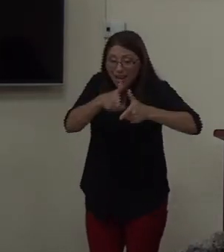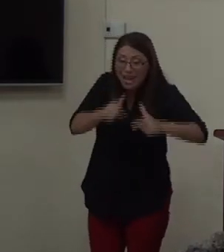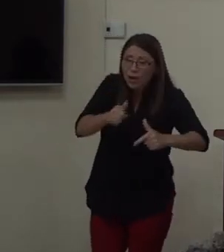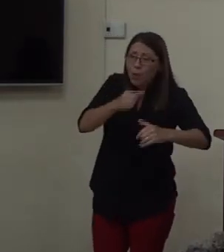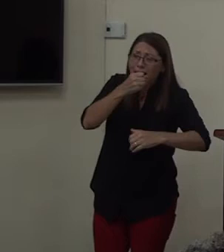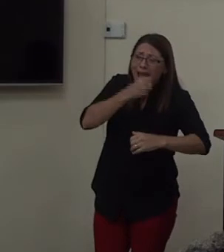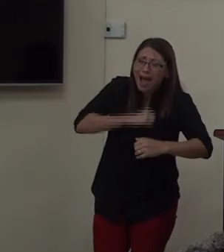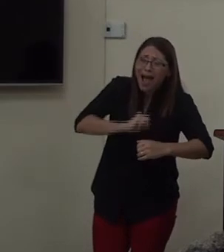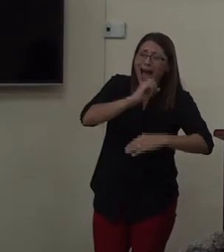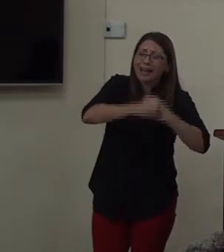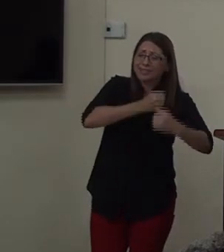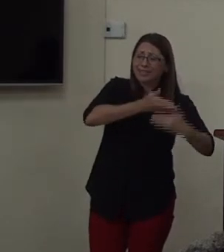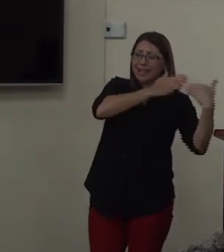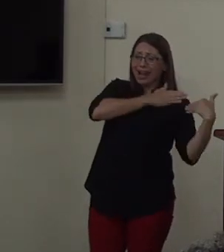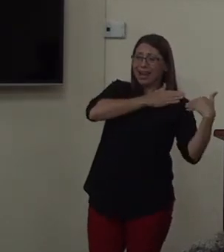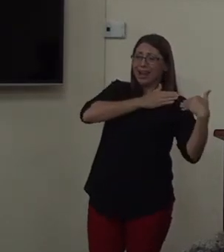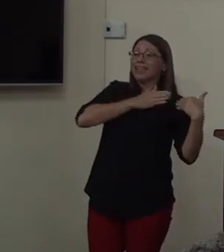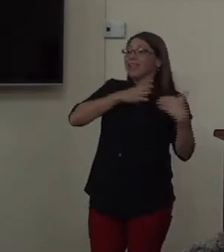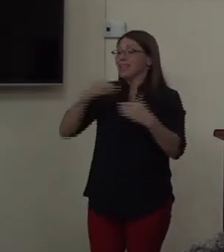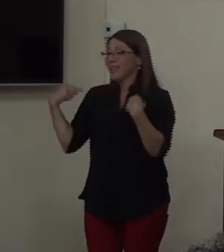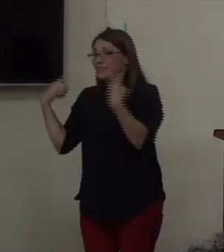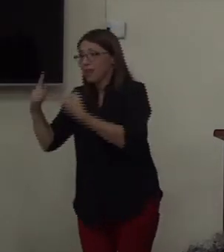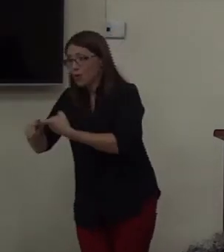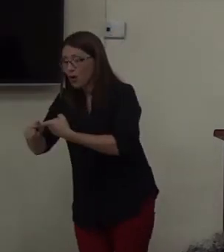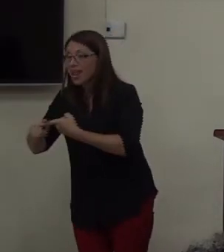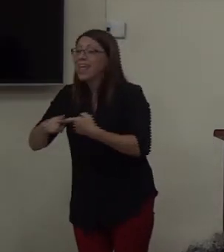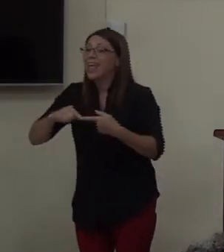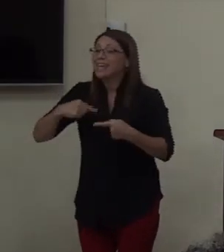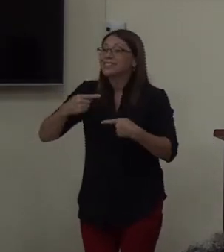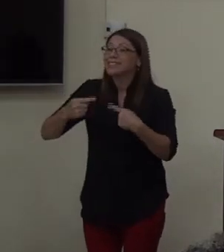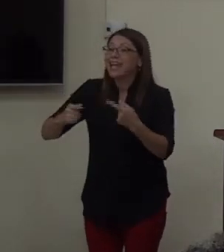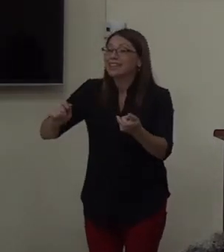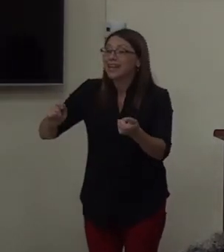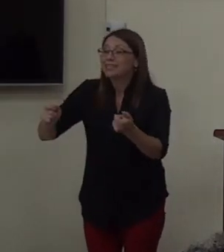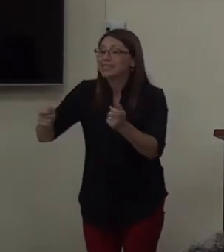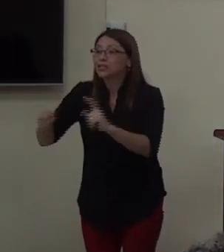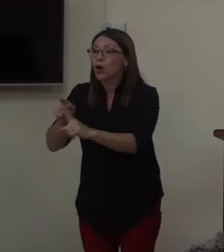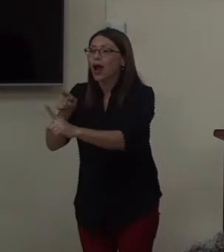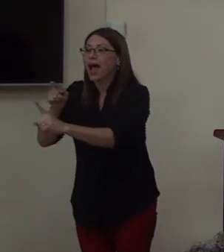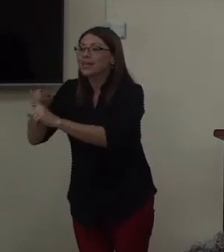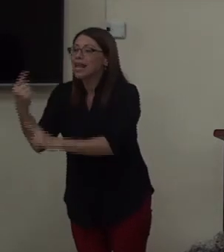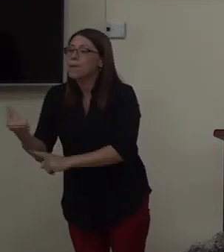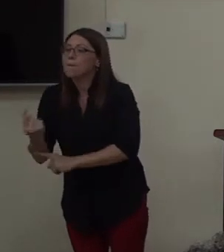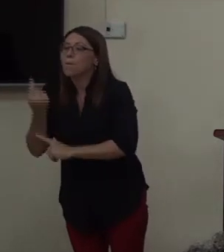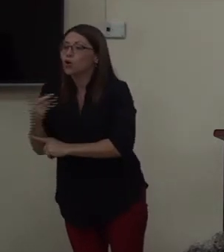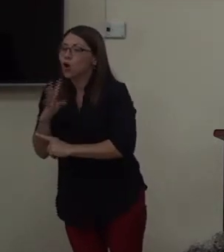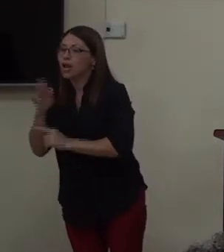español está en transición hacia monolingüismo español. Eso es lo que, ¿verdad?, de alguna